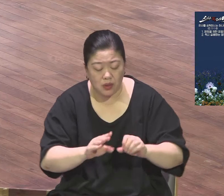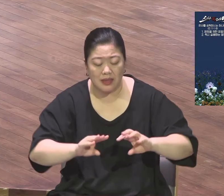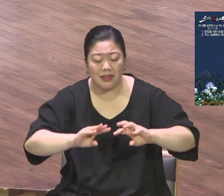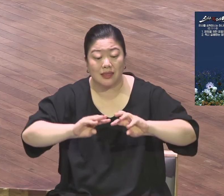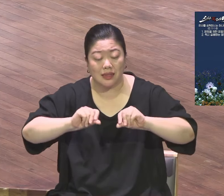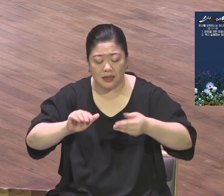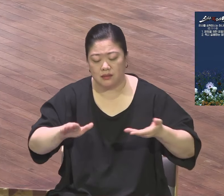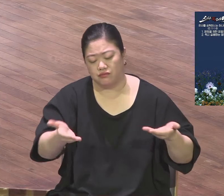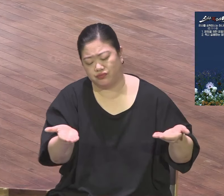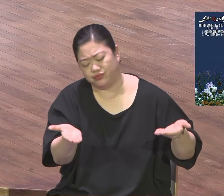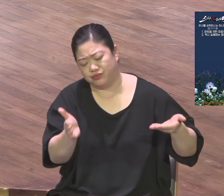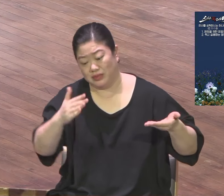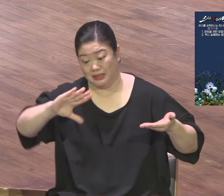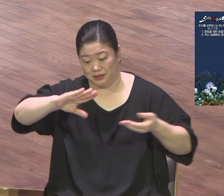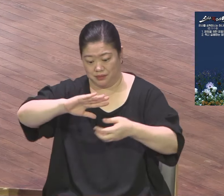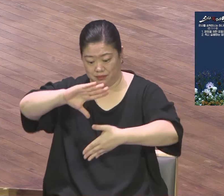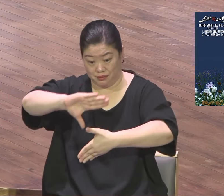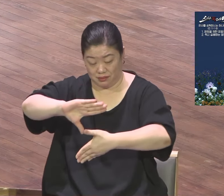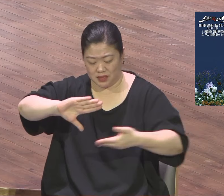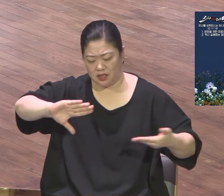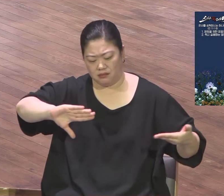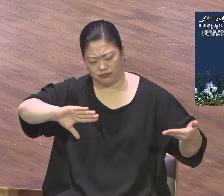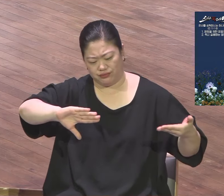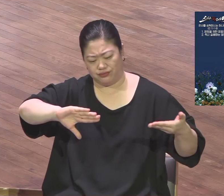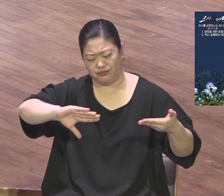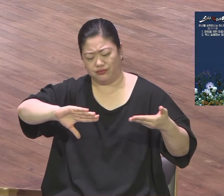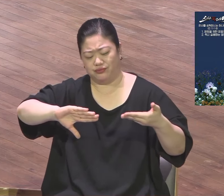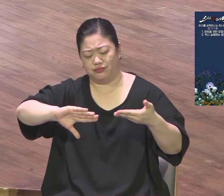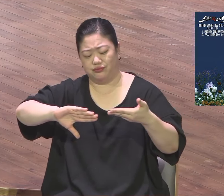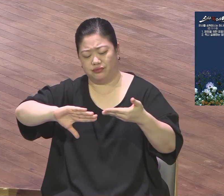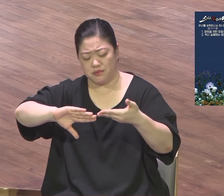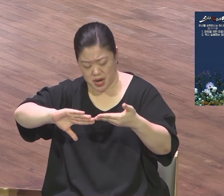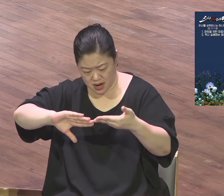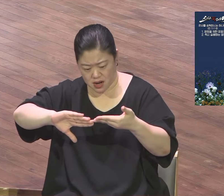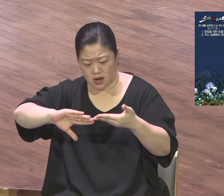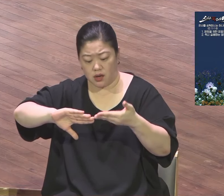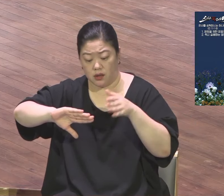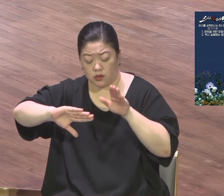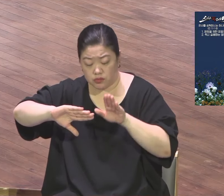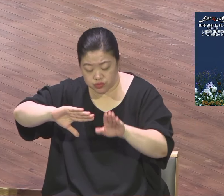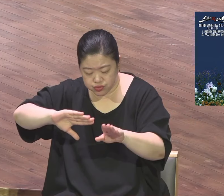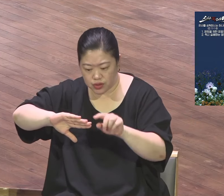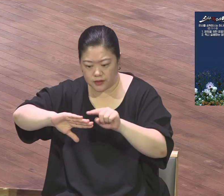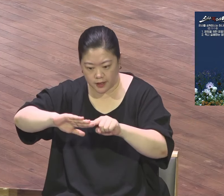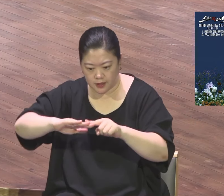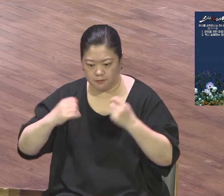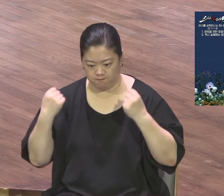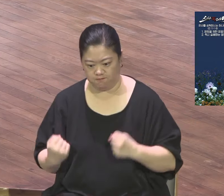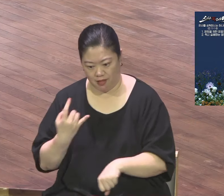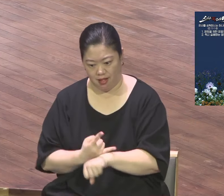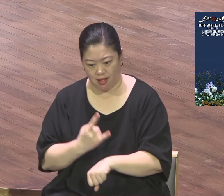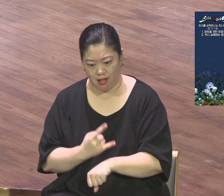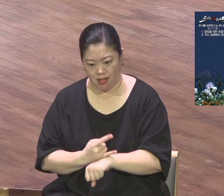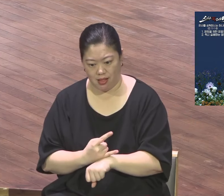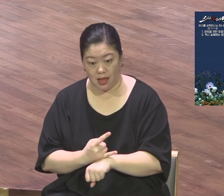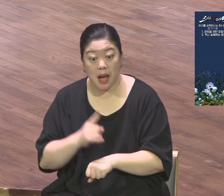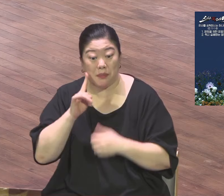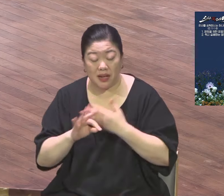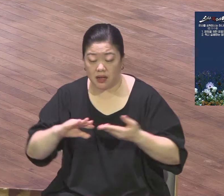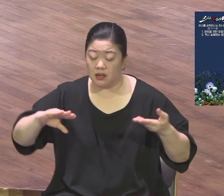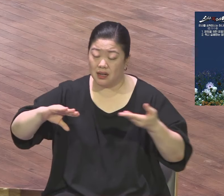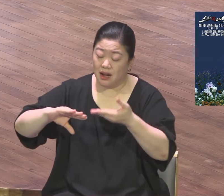강대국들, 이 포르투갈 그리고 영국, 네덜란드 이런 강대국에서요